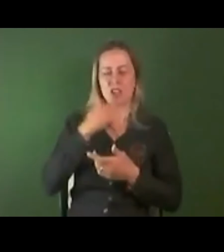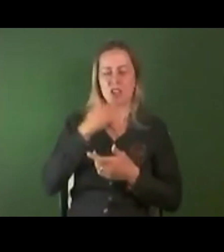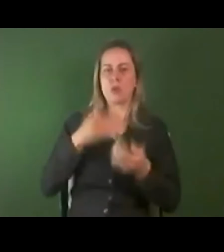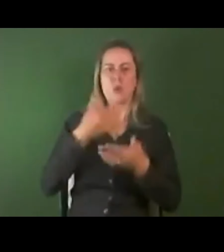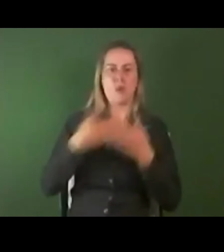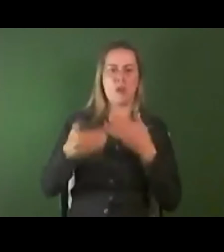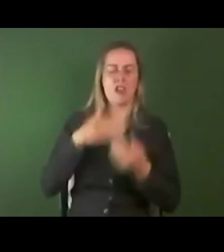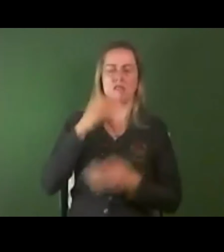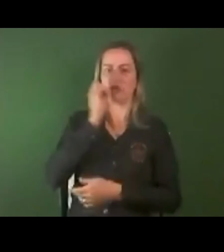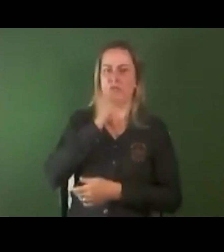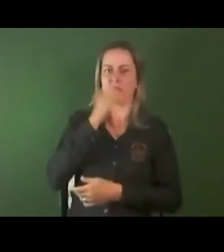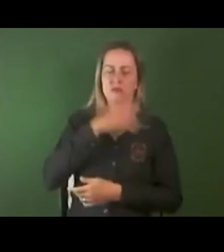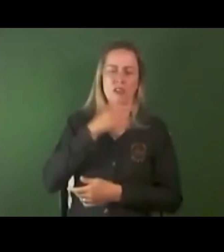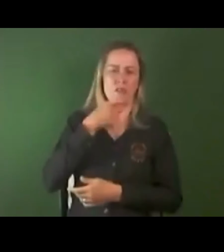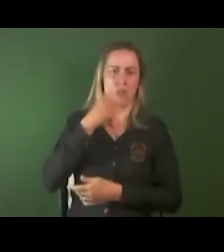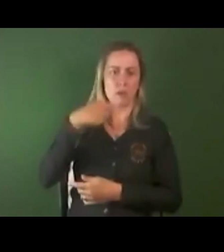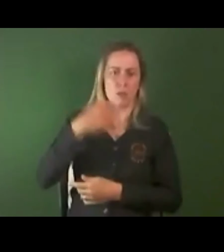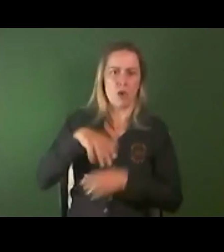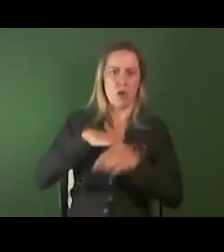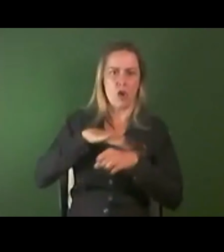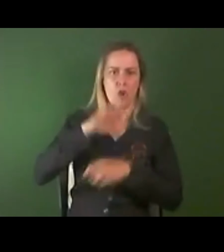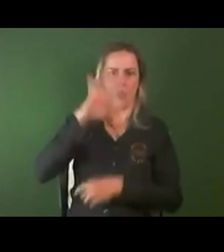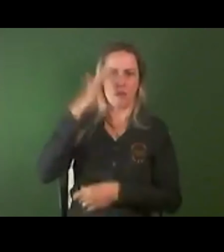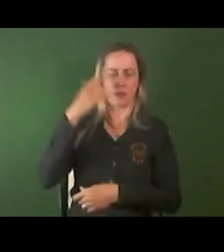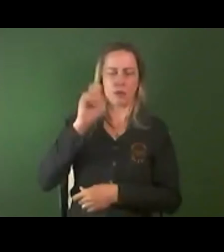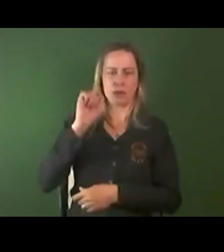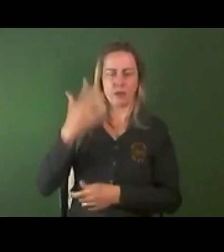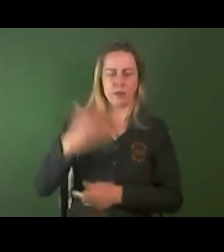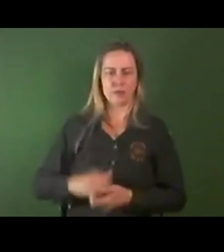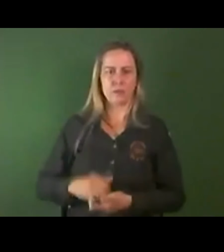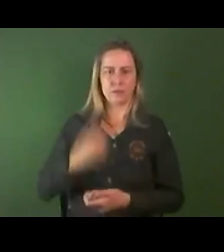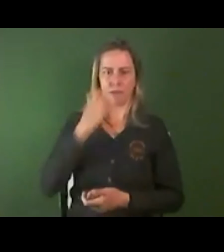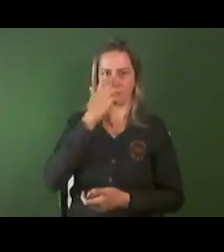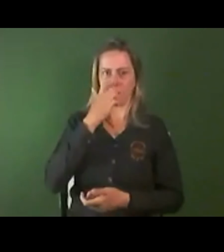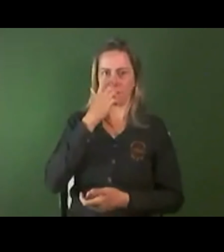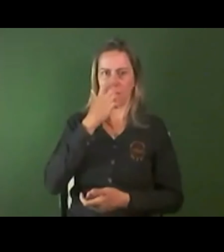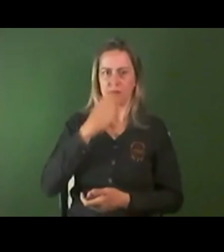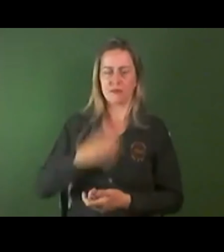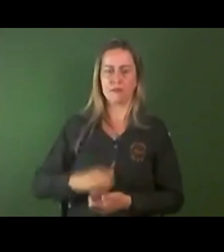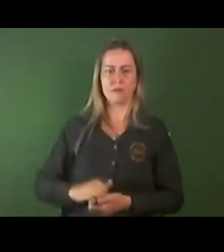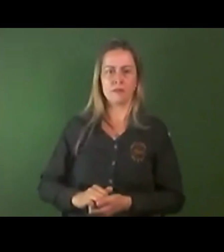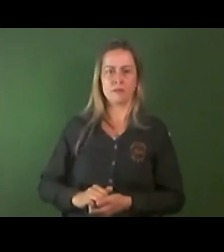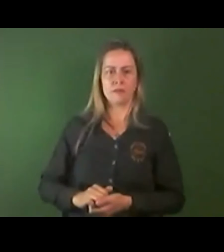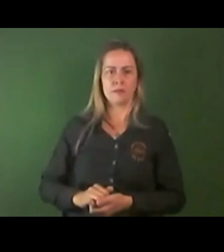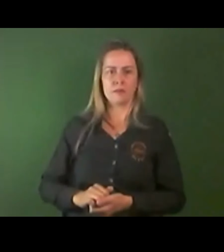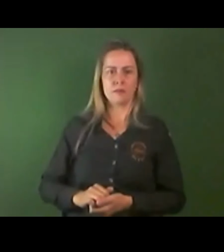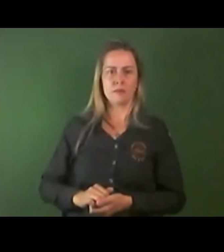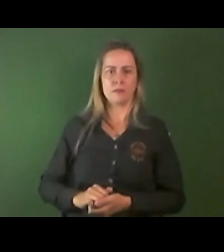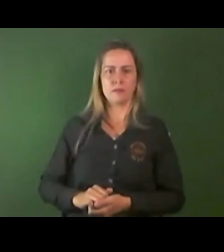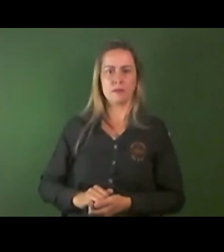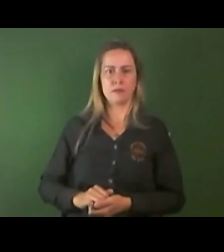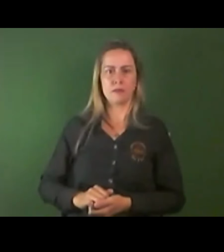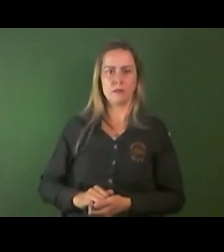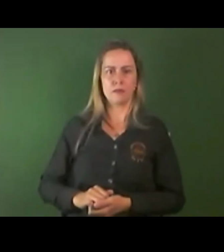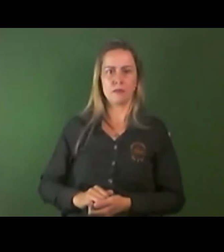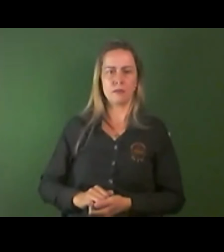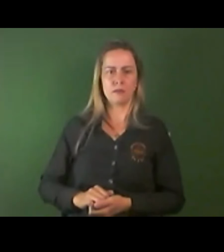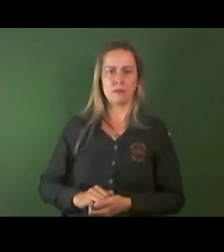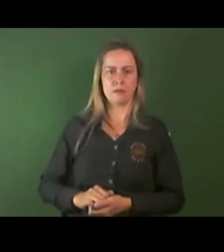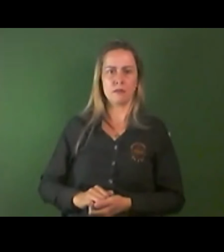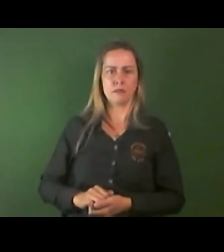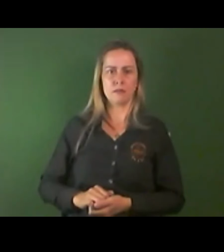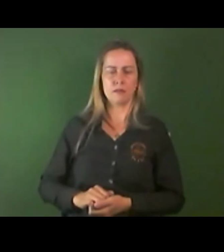e depois eu falo dessa conversa, o que aconteceu com o Takuma. Então, eu vou começar mostrando para você aqui o livro. Então, vejam lá, aqui a